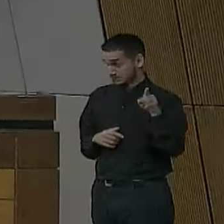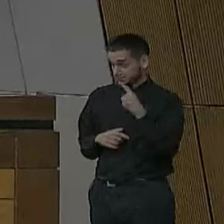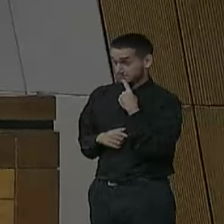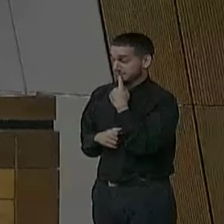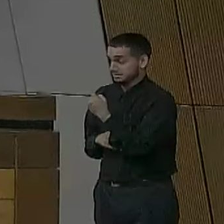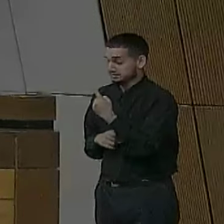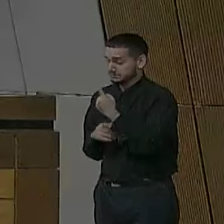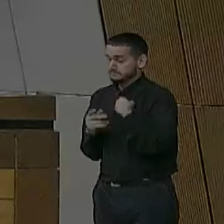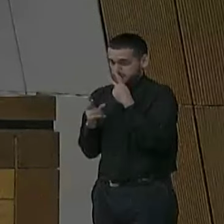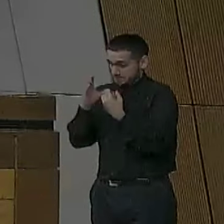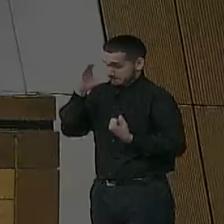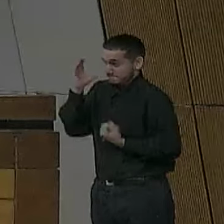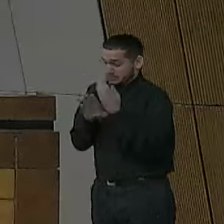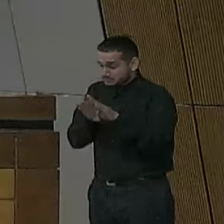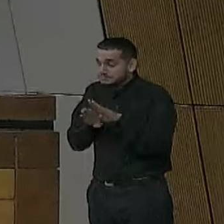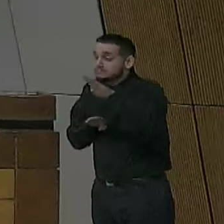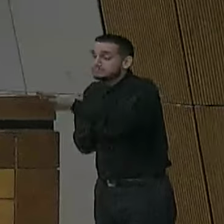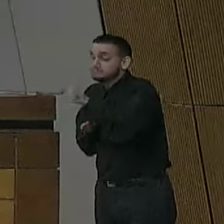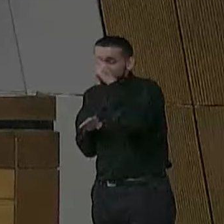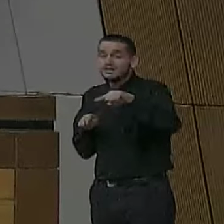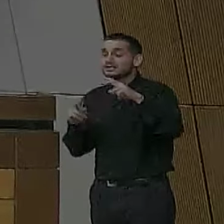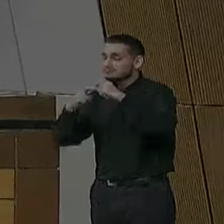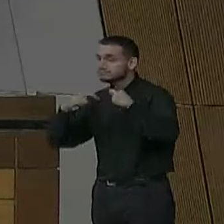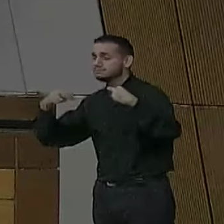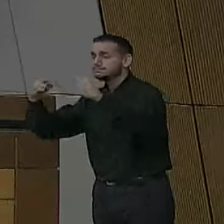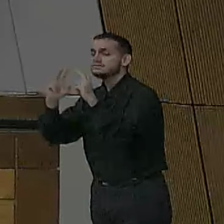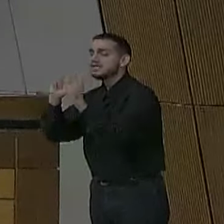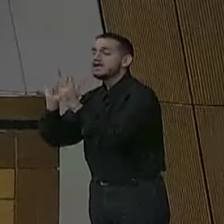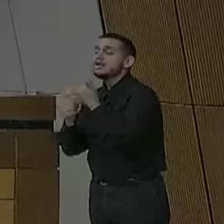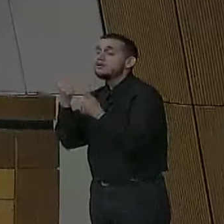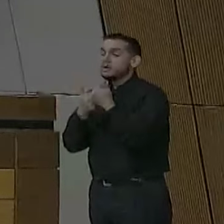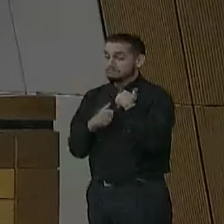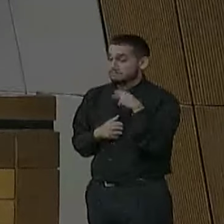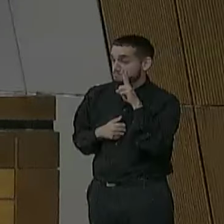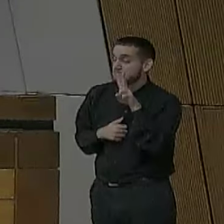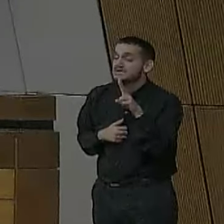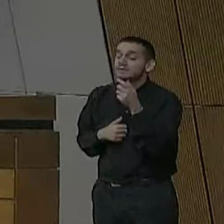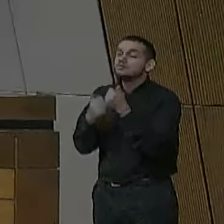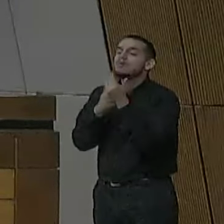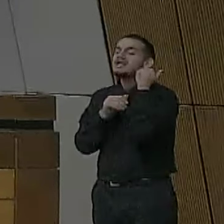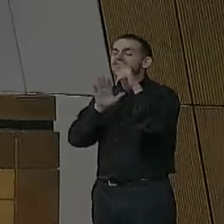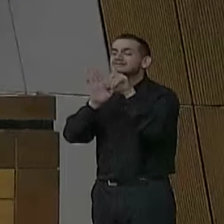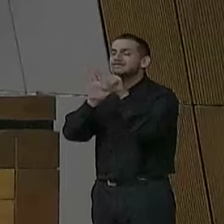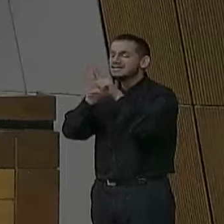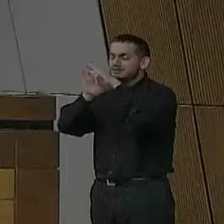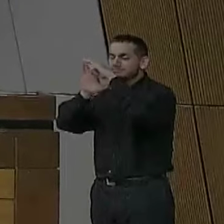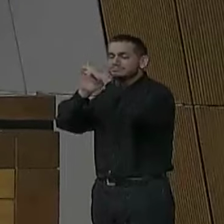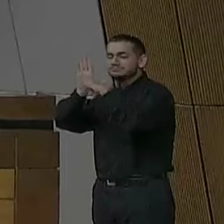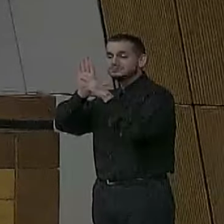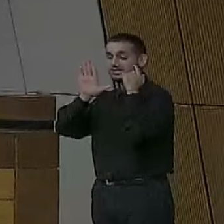un puntapié inicial para este conversatorio es ver un poco cuál era la normativa que fue